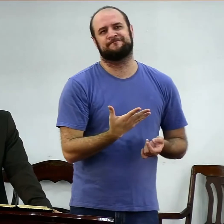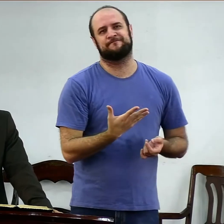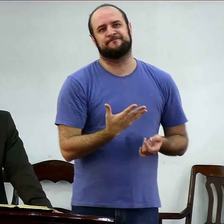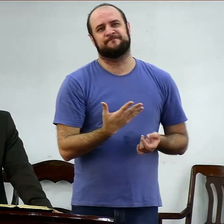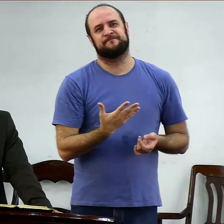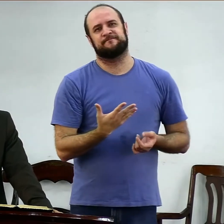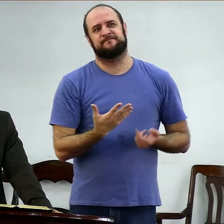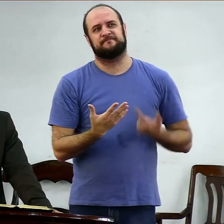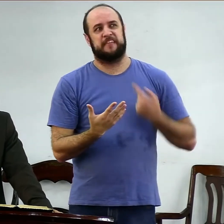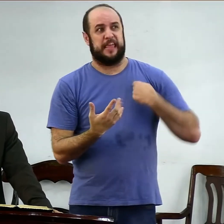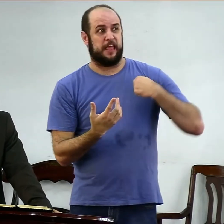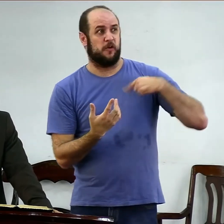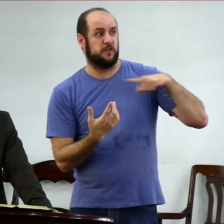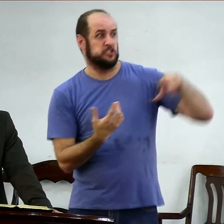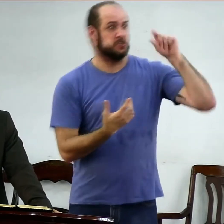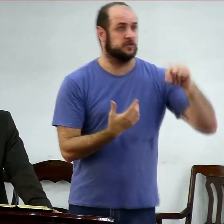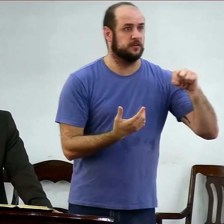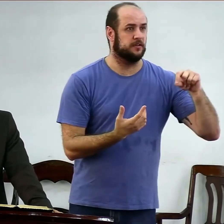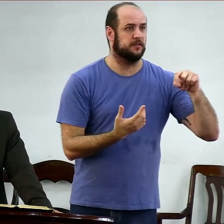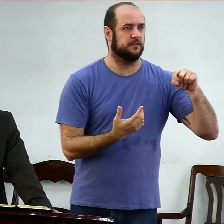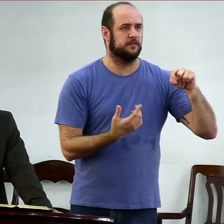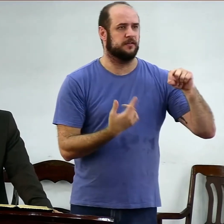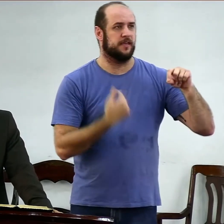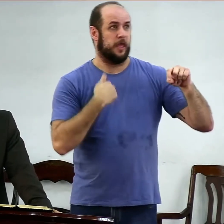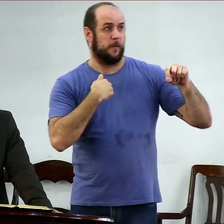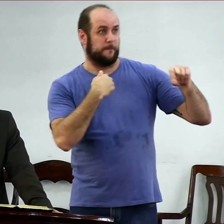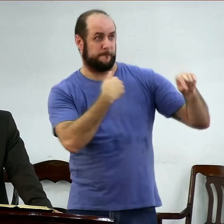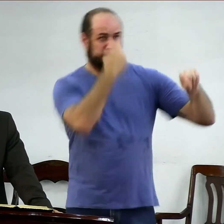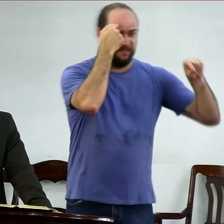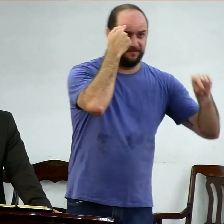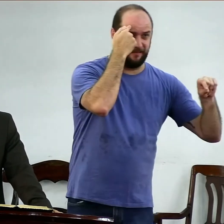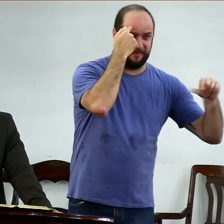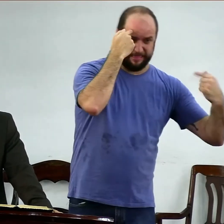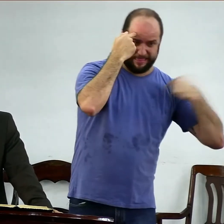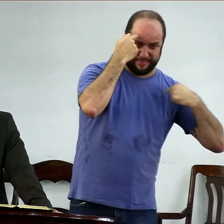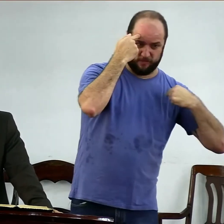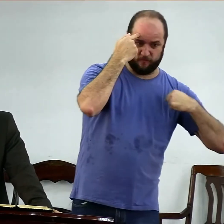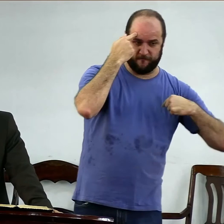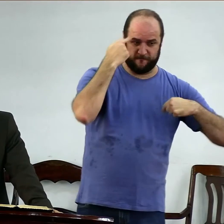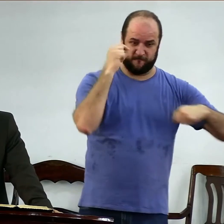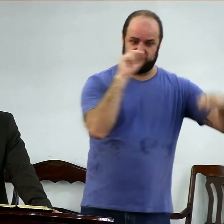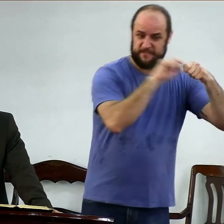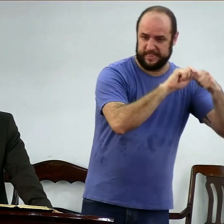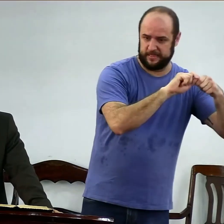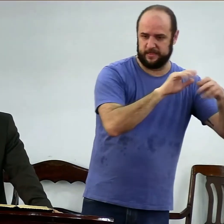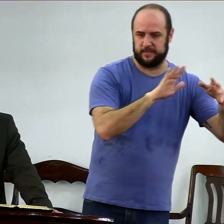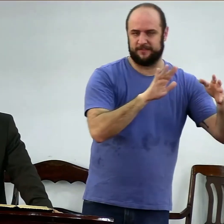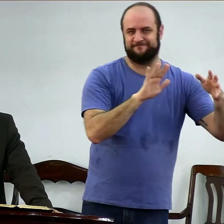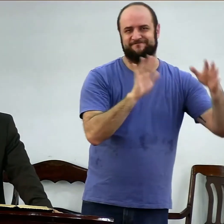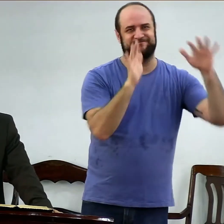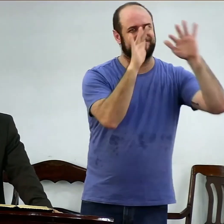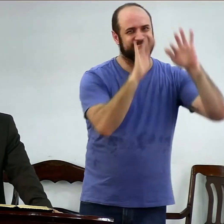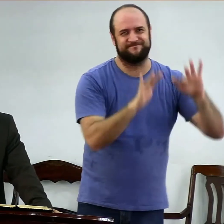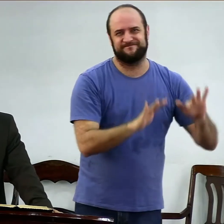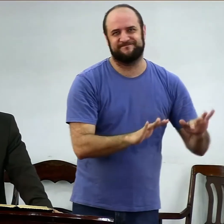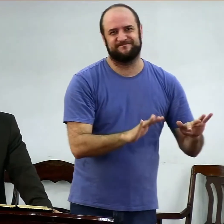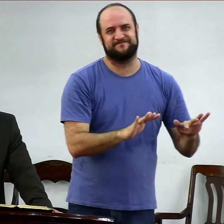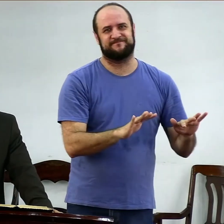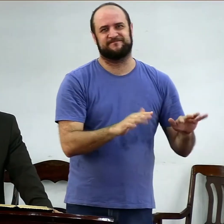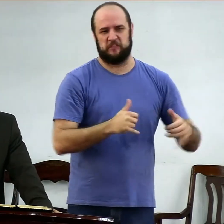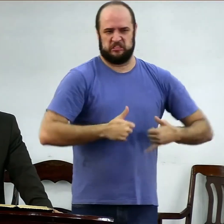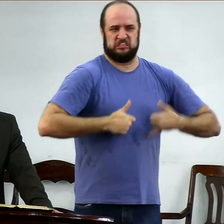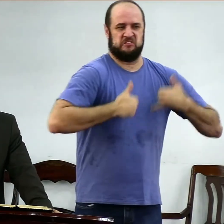conforme os meus próprios pensamentos, conforme as minhas próprias ações, porque eu sou capaz